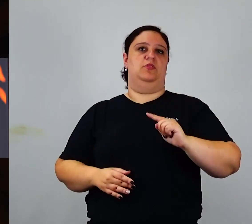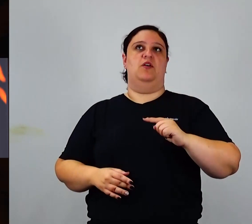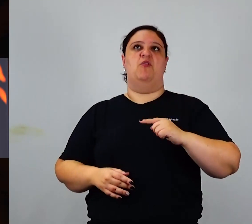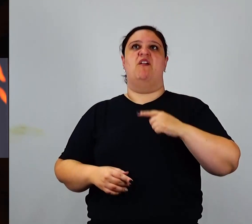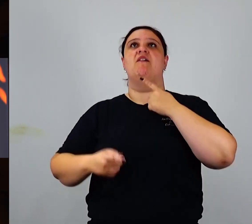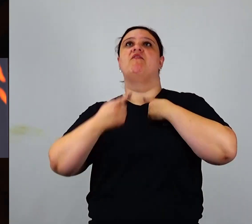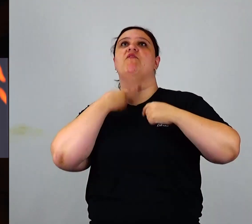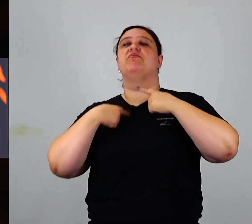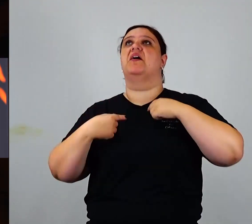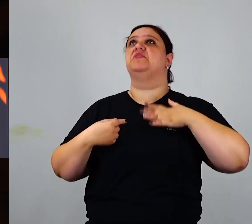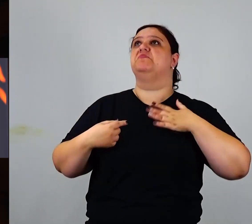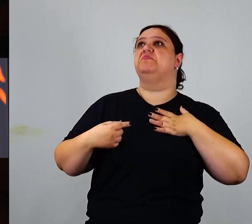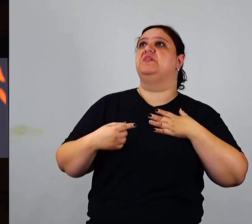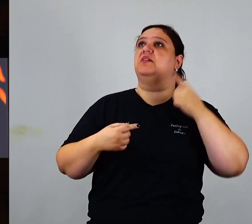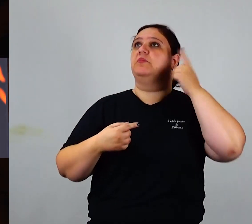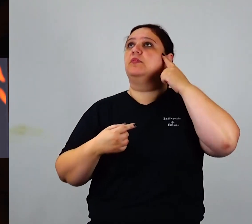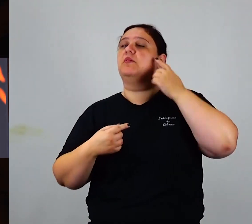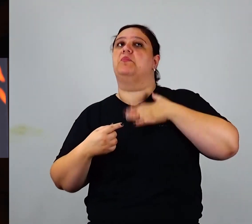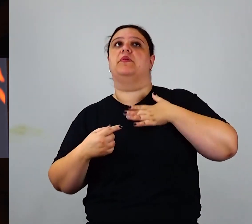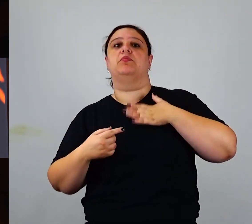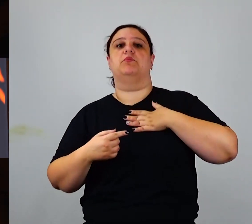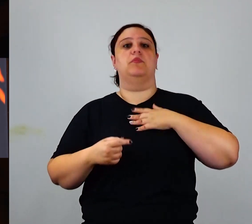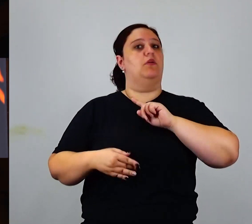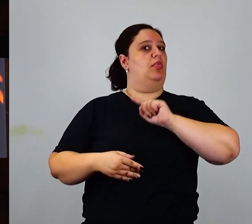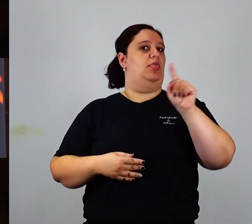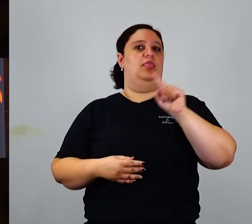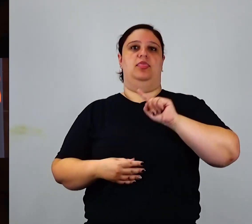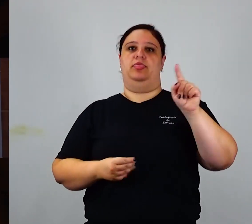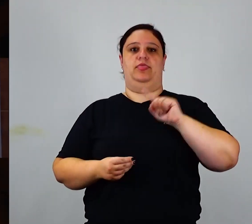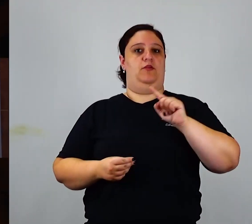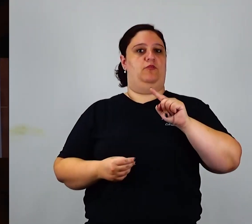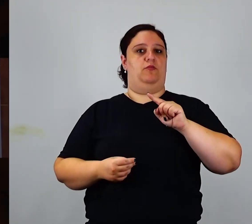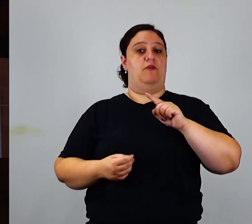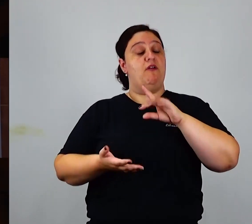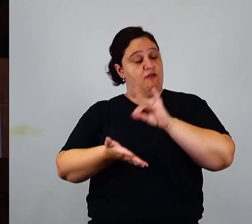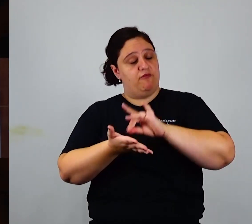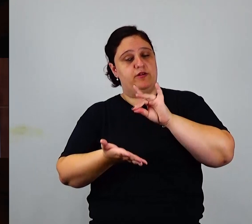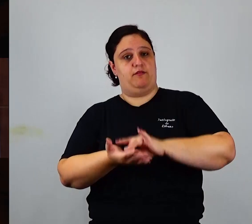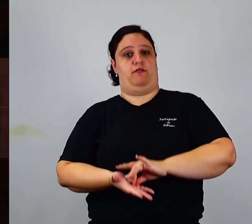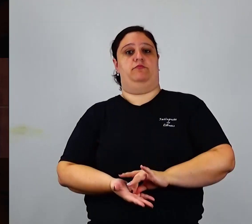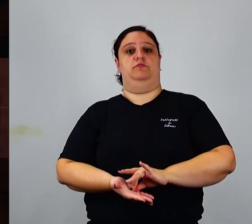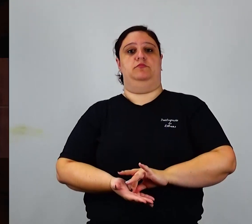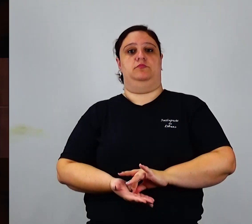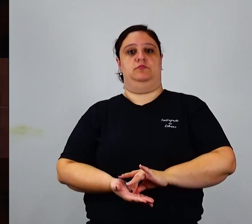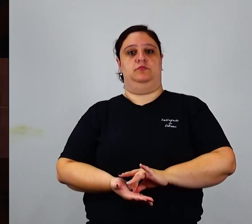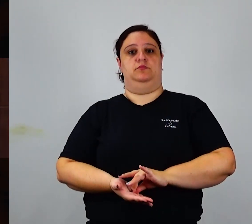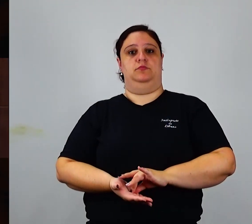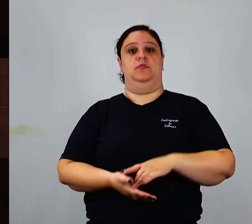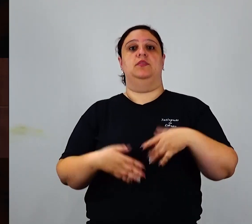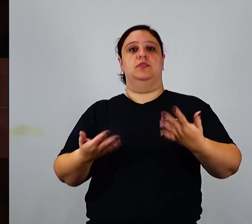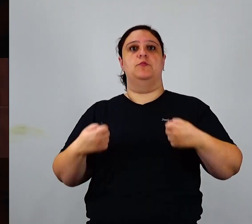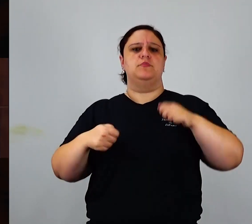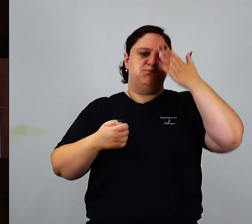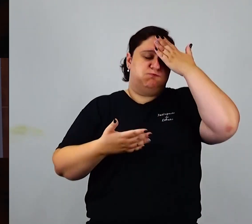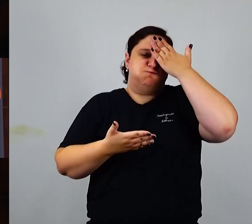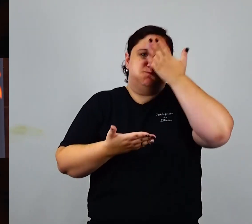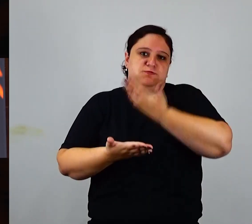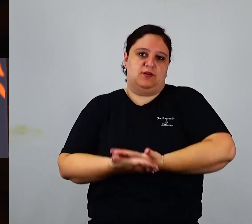se você sente isso ou não, se você viu isso ou não, esse é um fato. Então creia